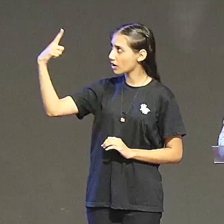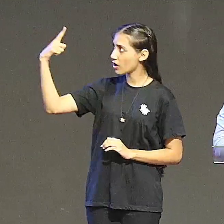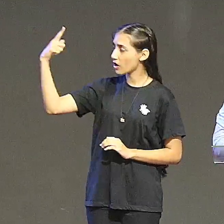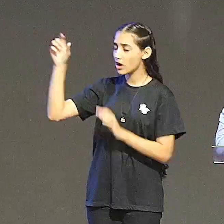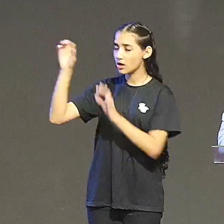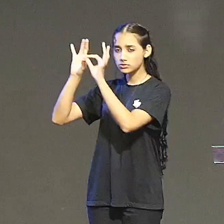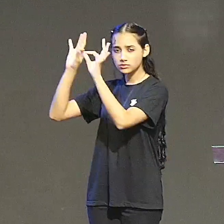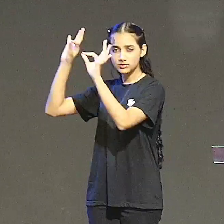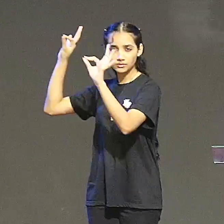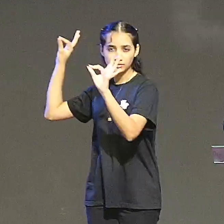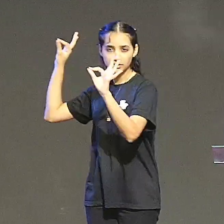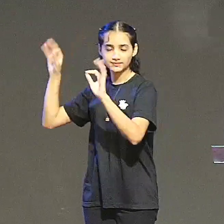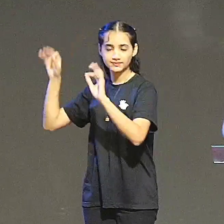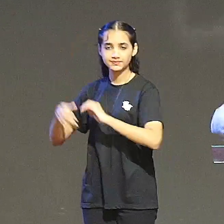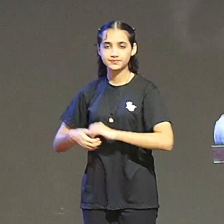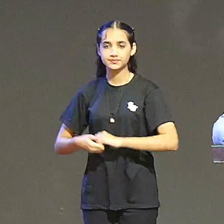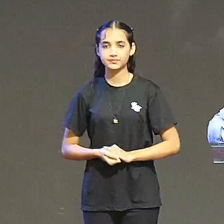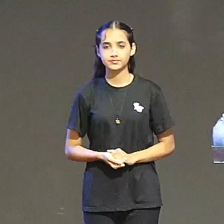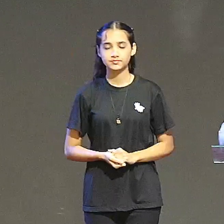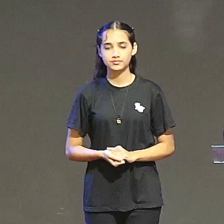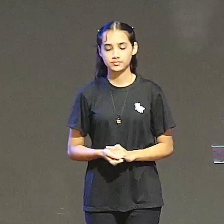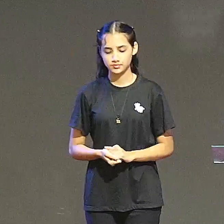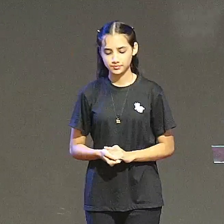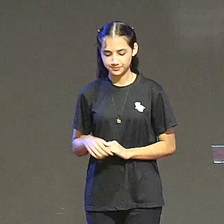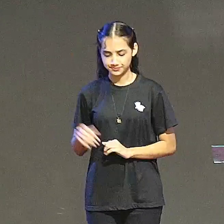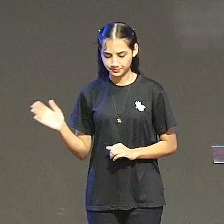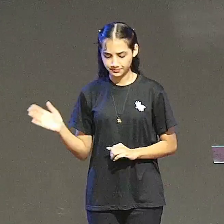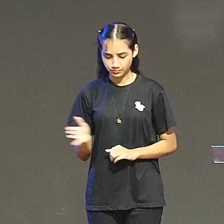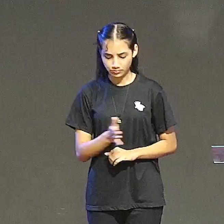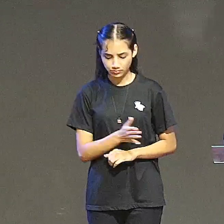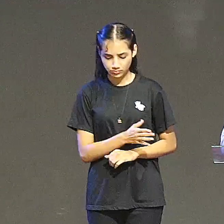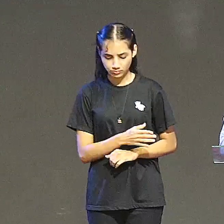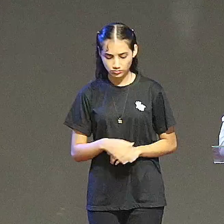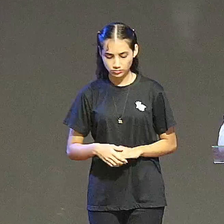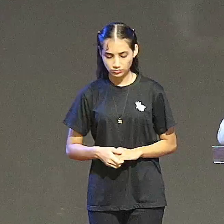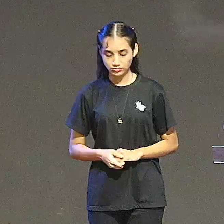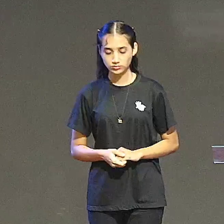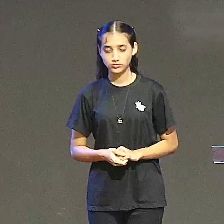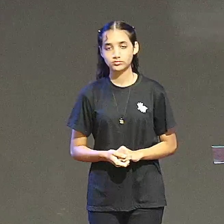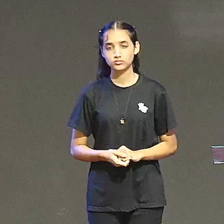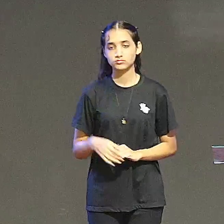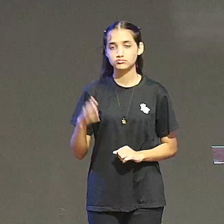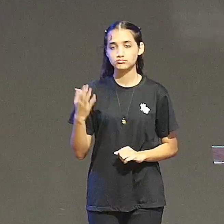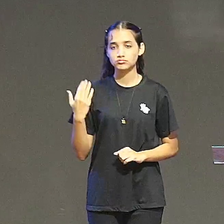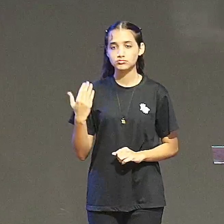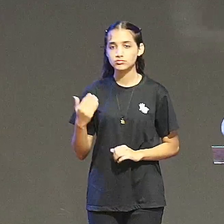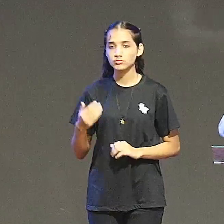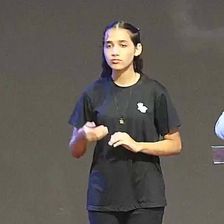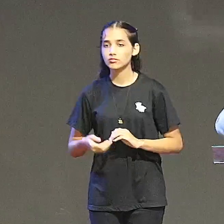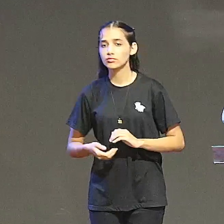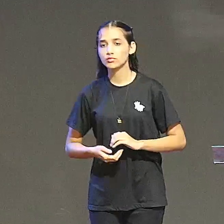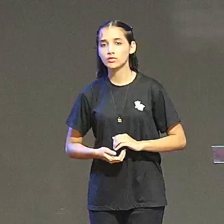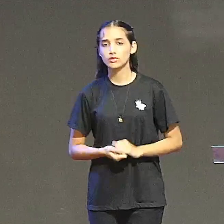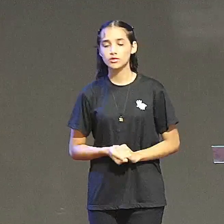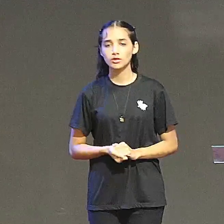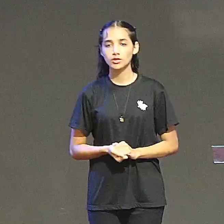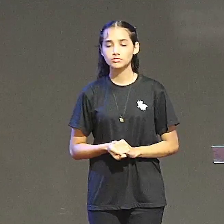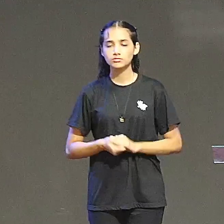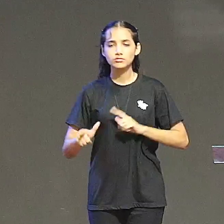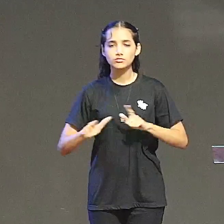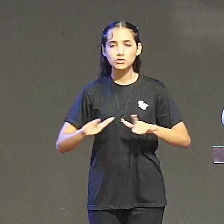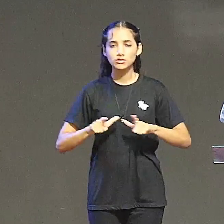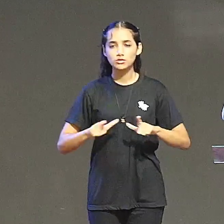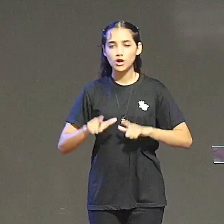interessante trabalhando com com proporções pra gente conseguir entender porque a gente vê às vezes num livro escolar o desenho do sistema